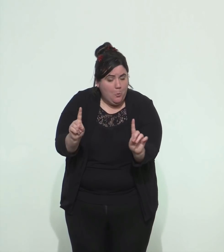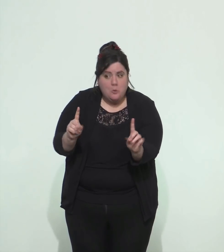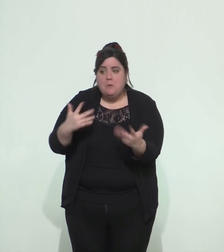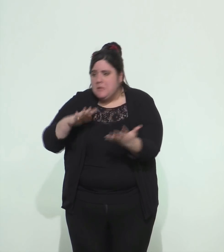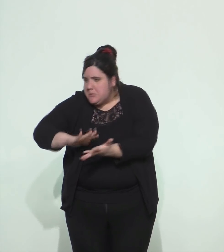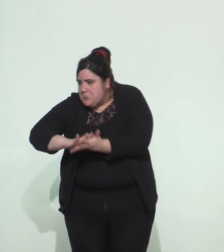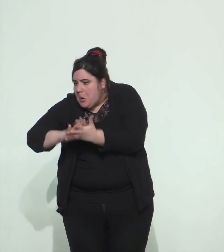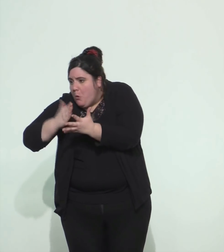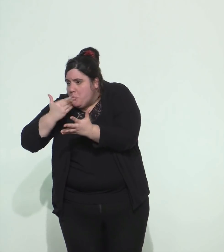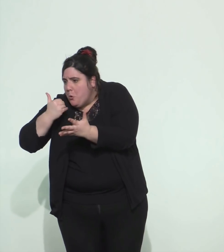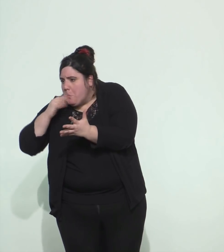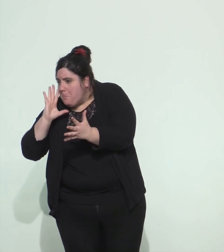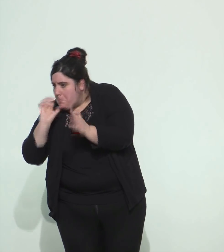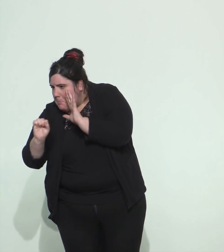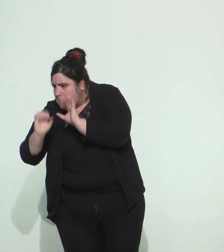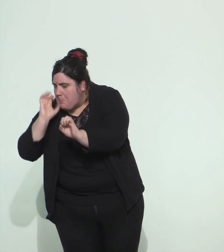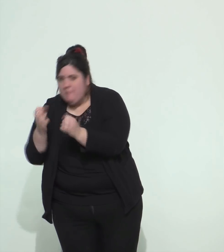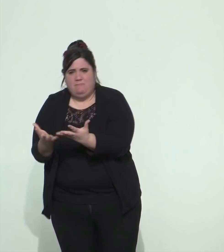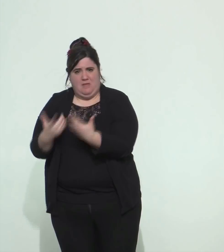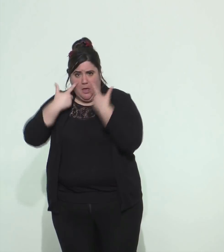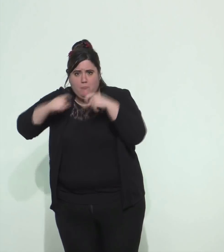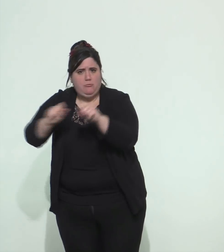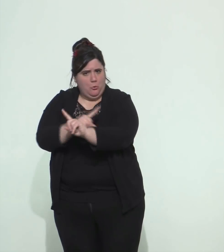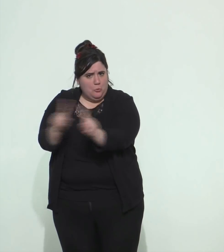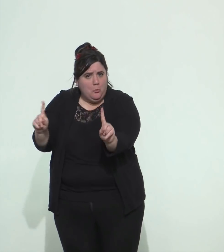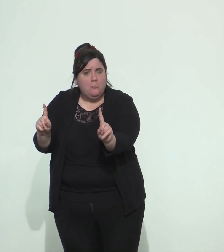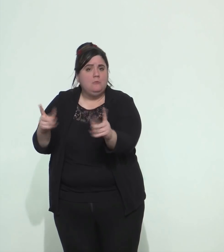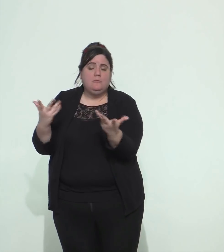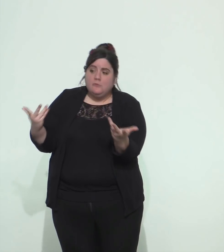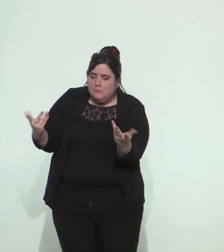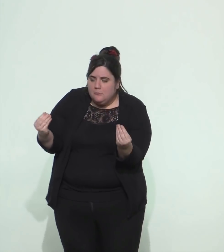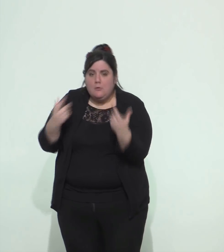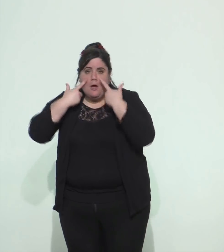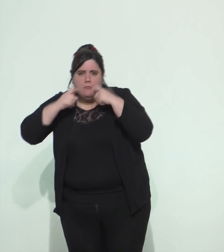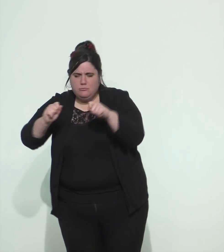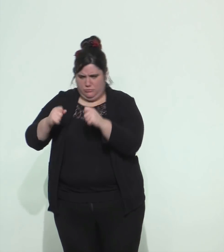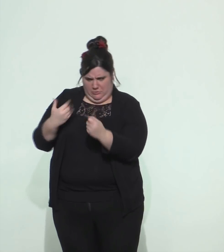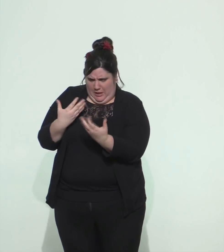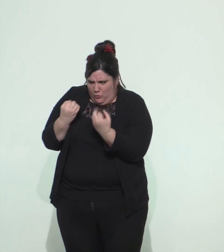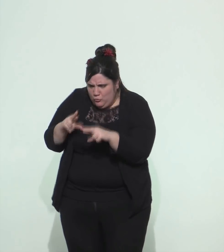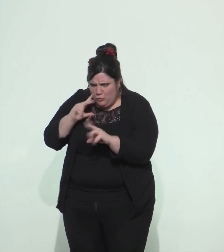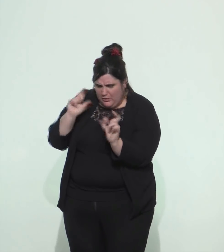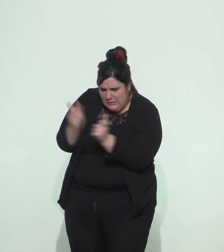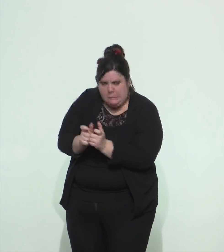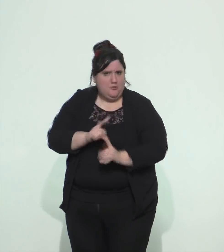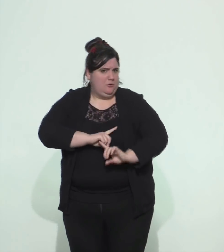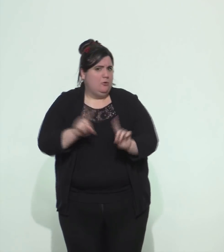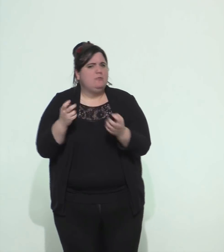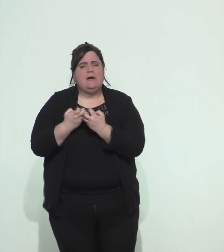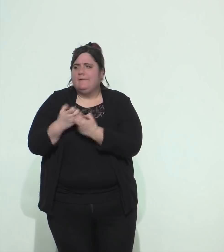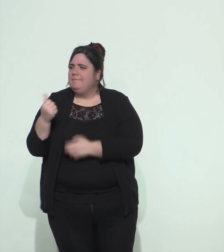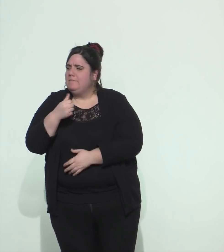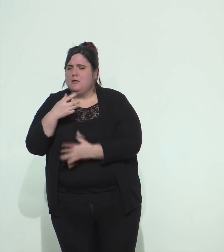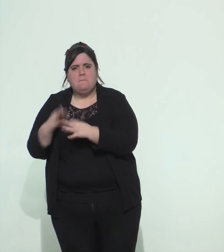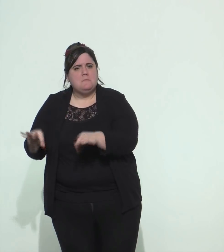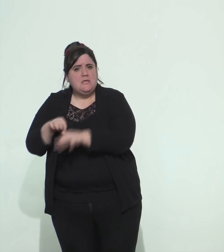auraient été traités. Là encore, on n'est pas devant des résultats spectaculaires. Les résultats, d'ailleurs, d'une étude chinoise sont un peu dans le même sens, mais